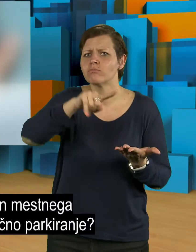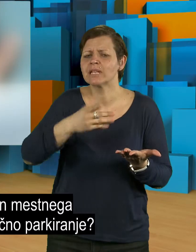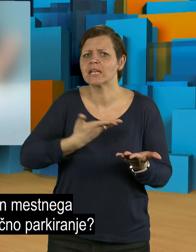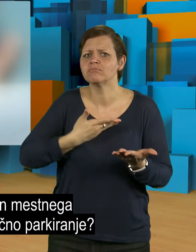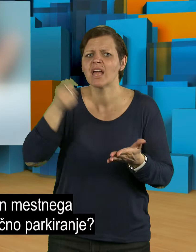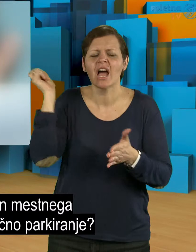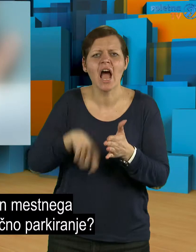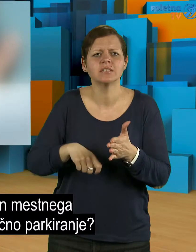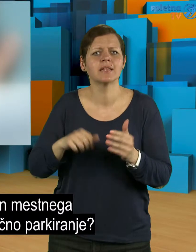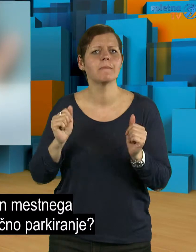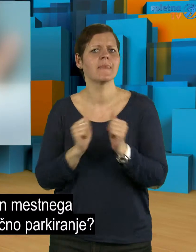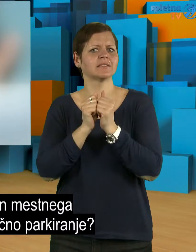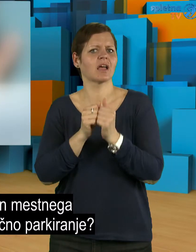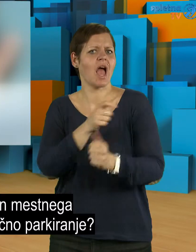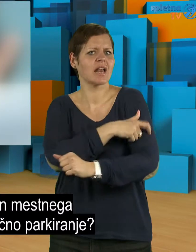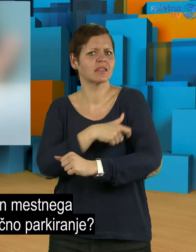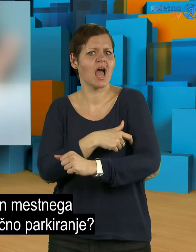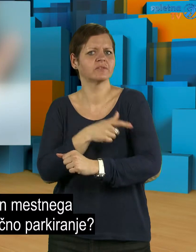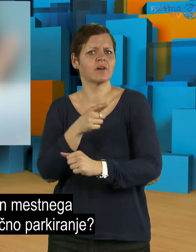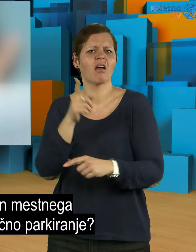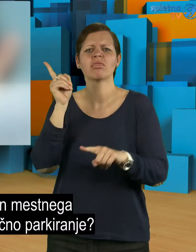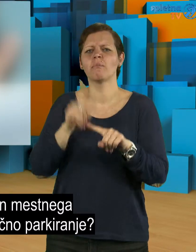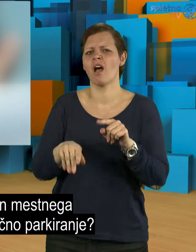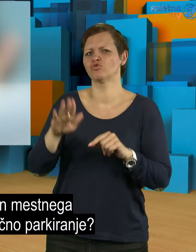Ste dobili kazen mestnega redarstva za napačno parkiranje?